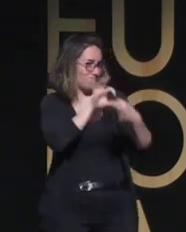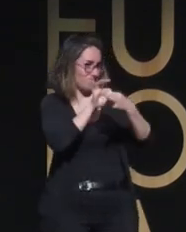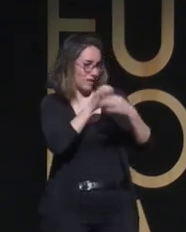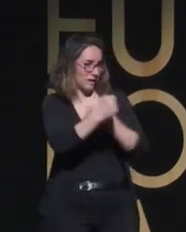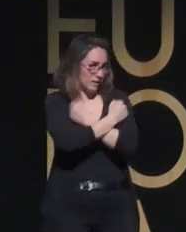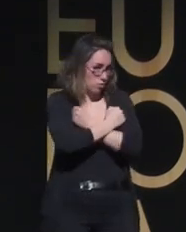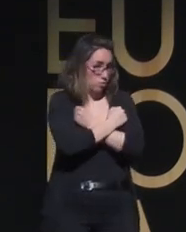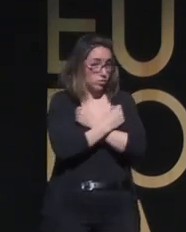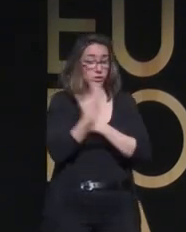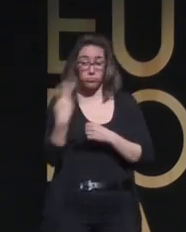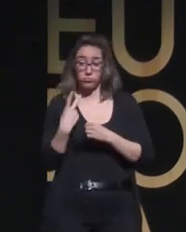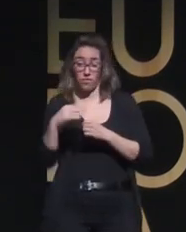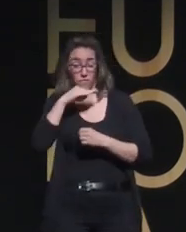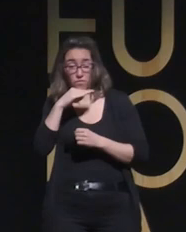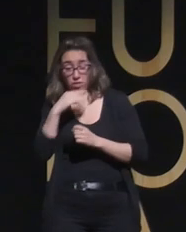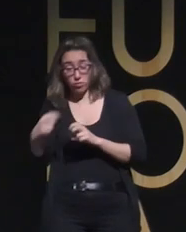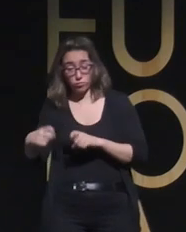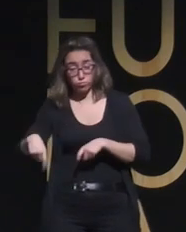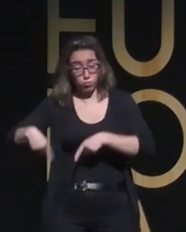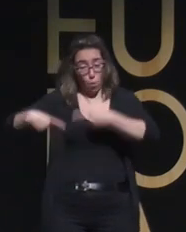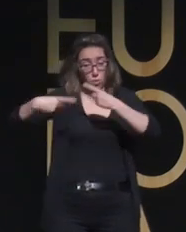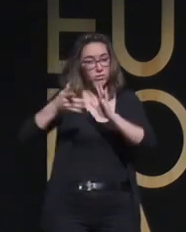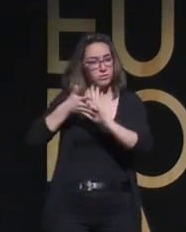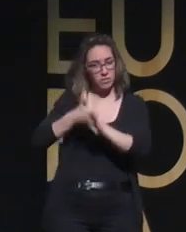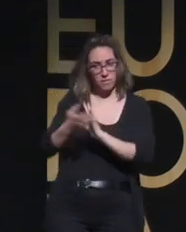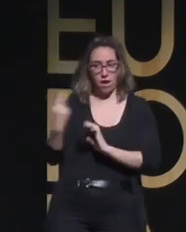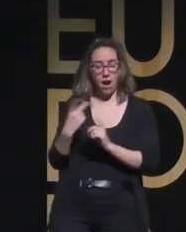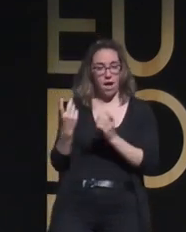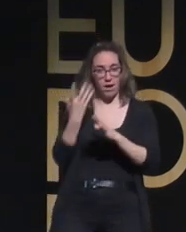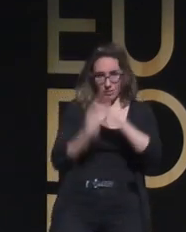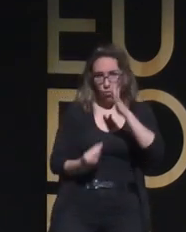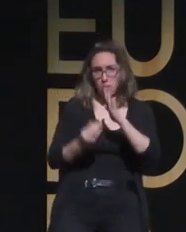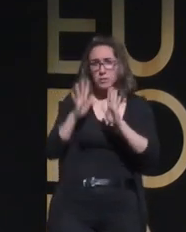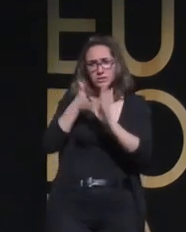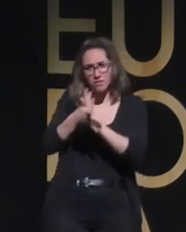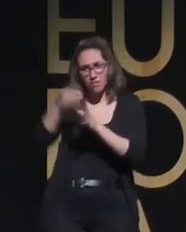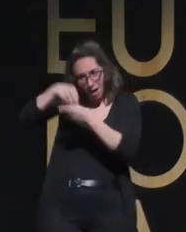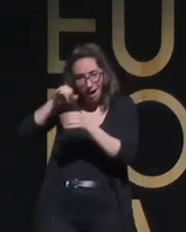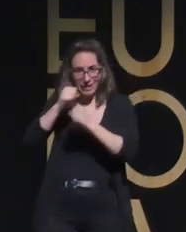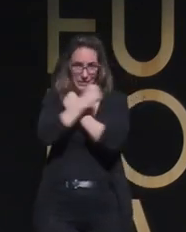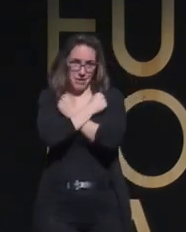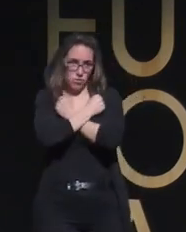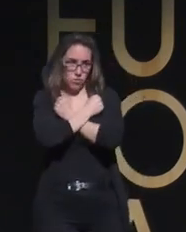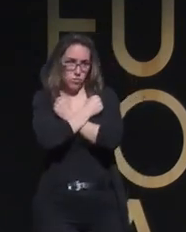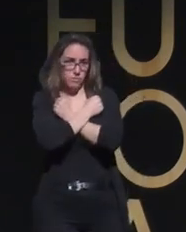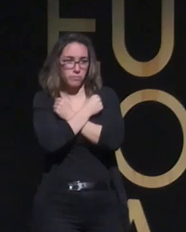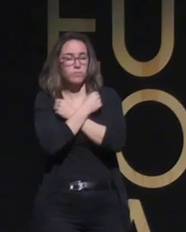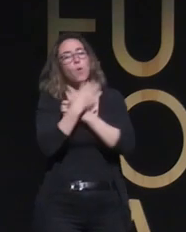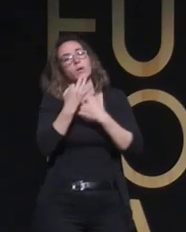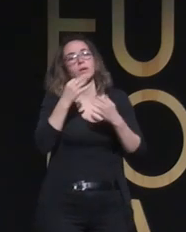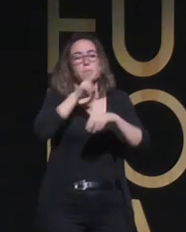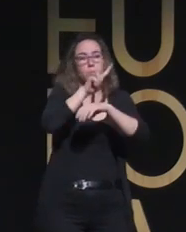creo que es bueno, porque están viendo que nos equivocamos, pero están viendo que les queremos. Entonces, ese carácter... Otra cosa es que no tengas ese carácter, entonces no lo